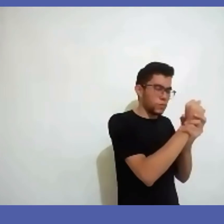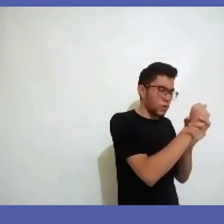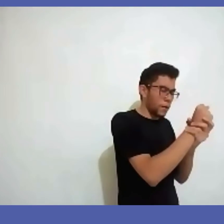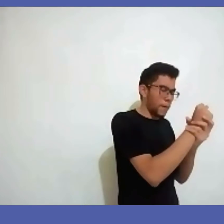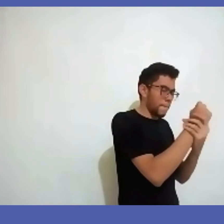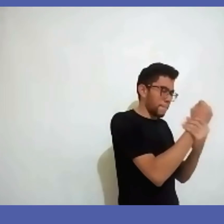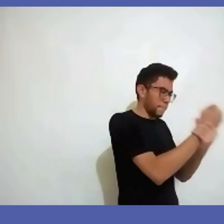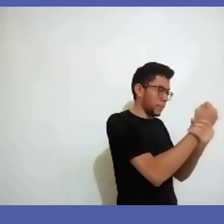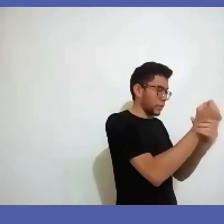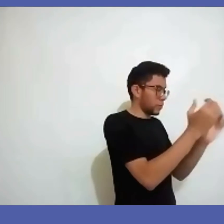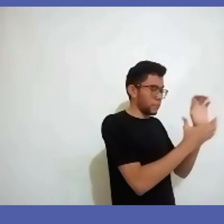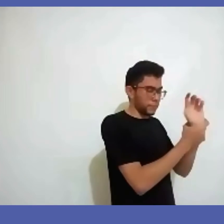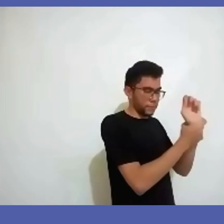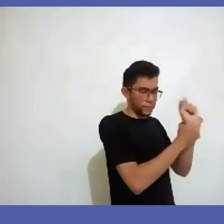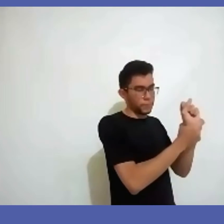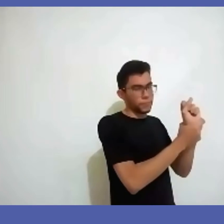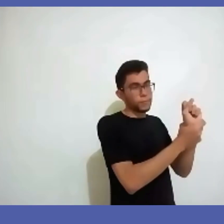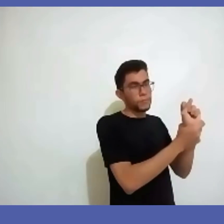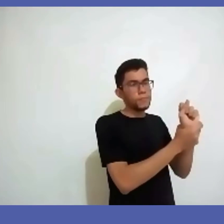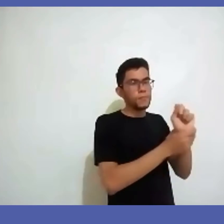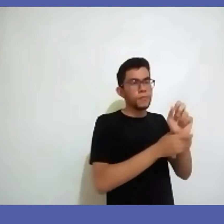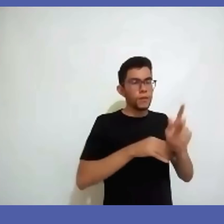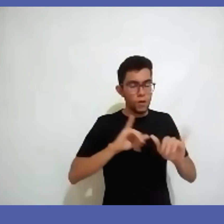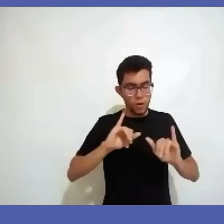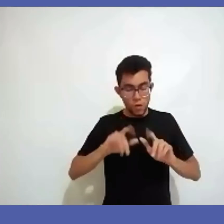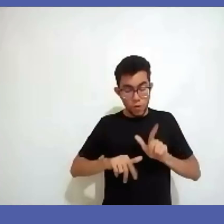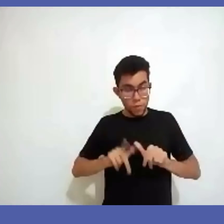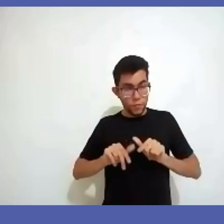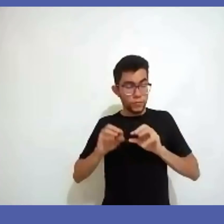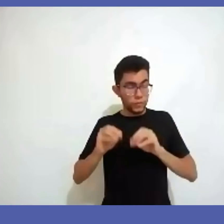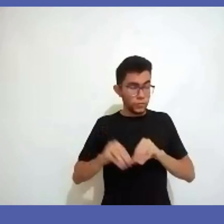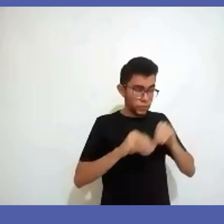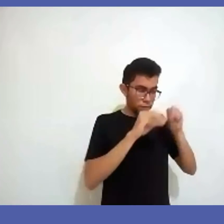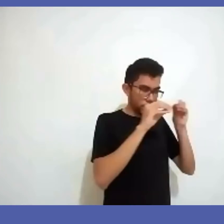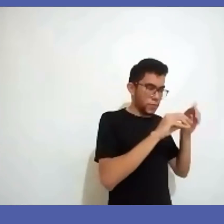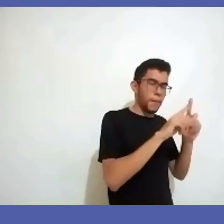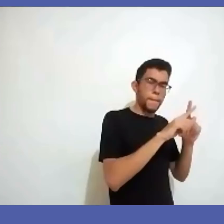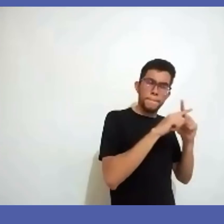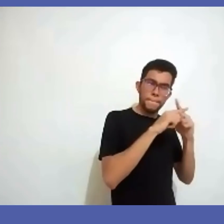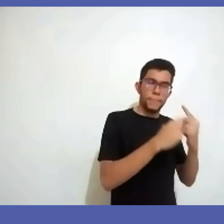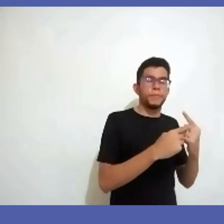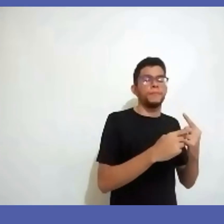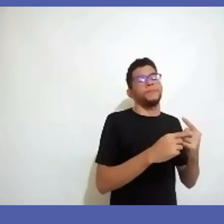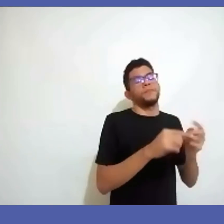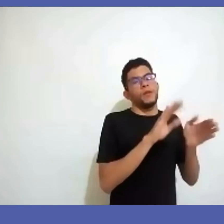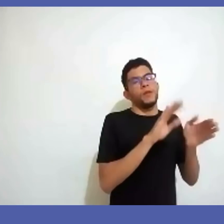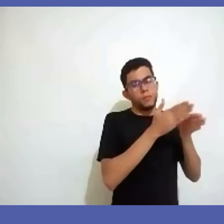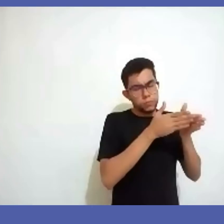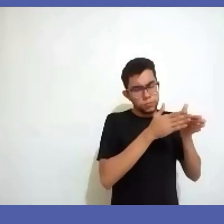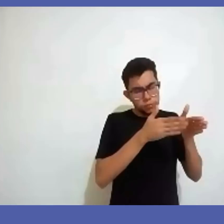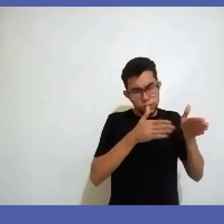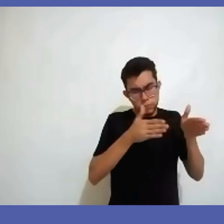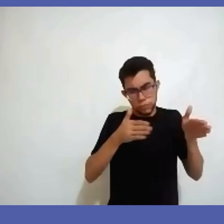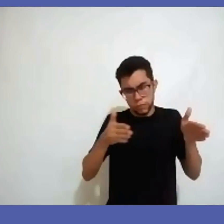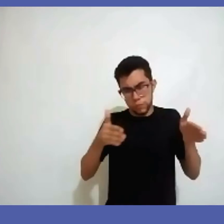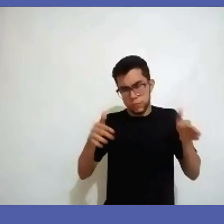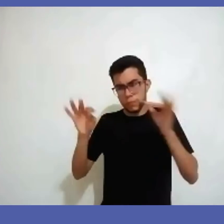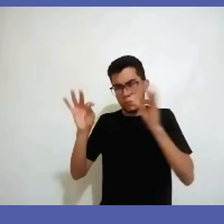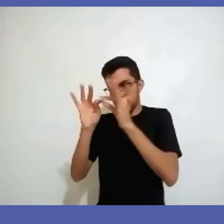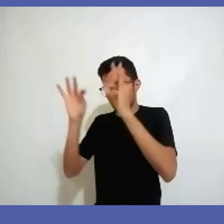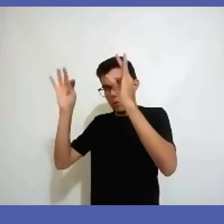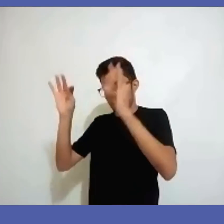Nabucodonosor, mas o templo foi reconstruído por Zorobabel e